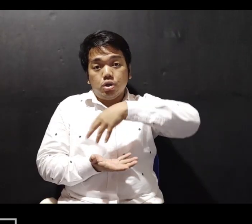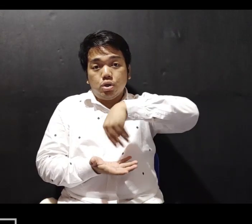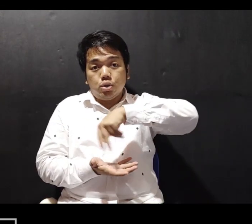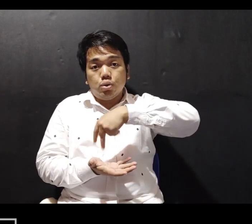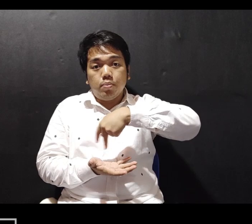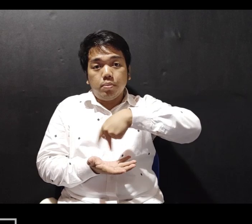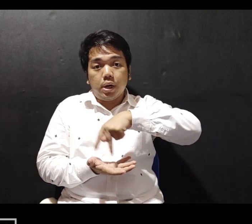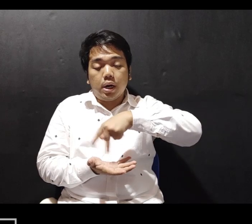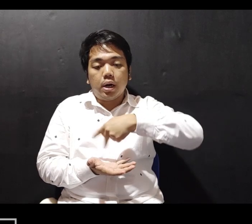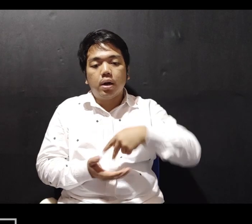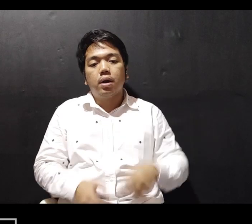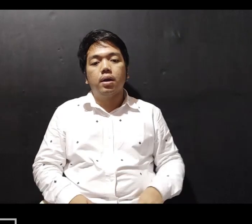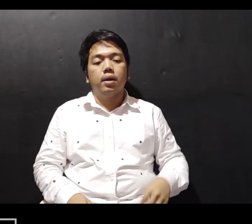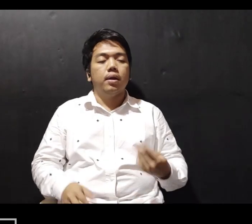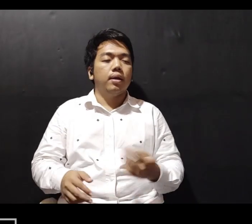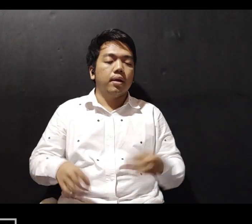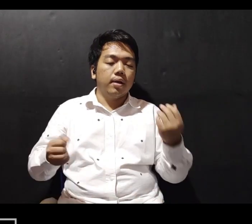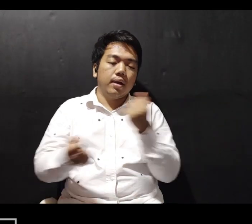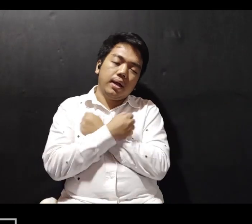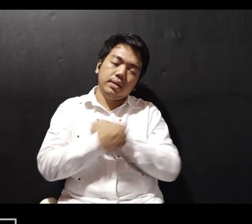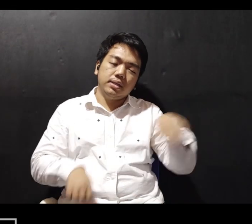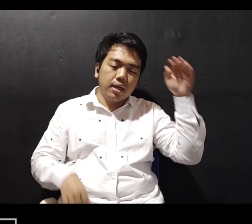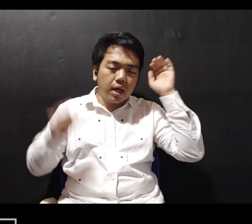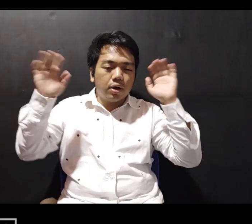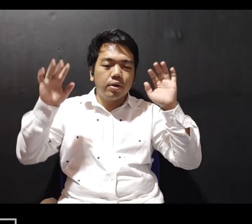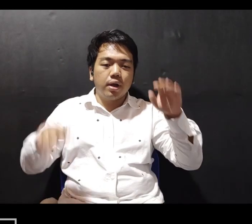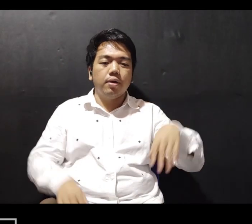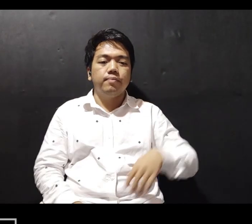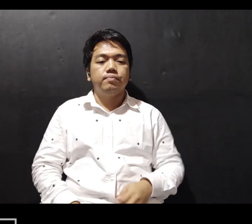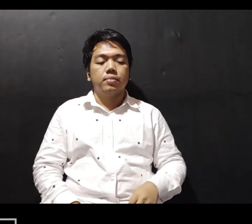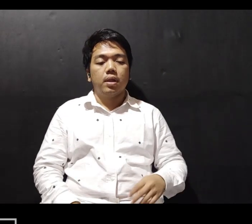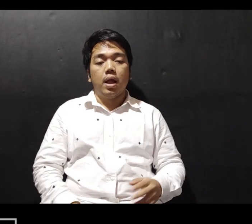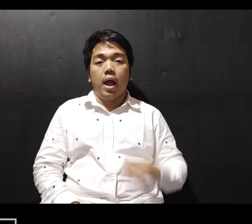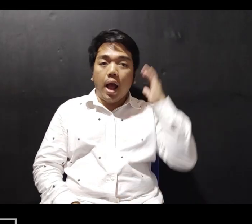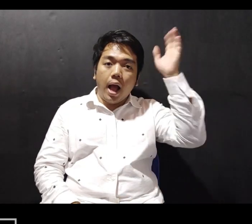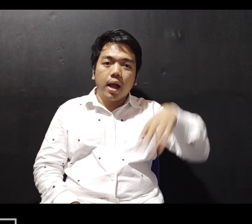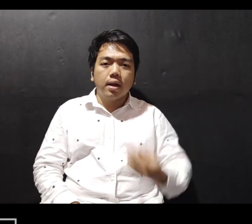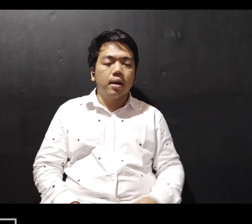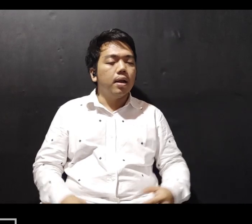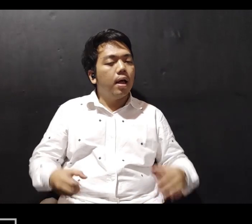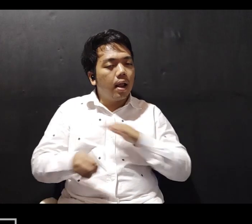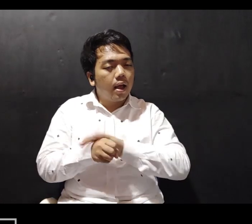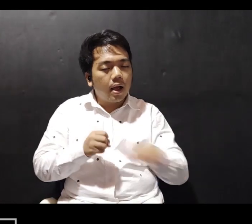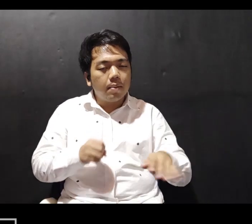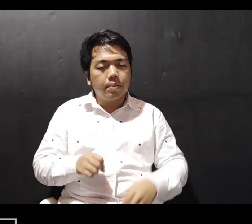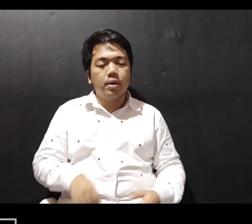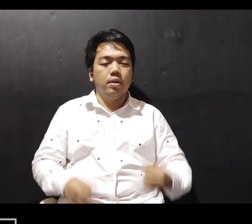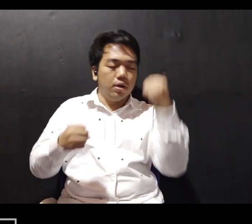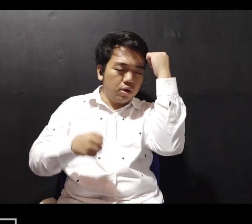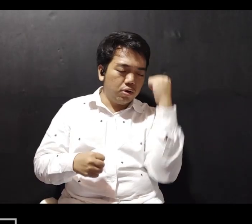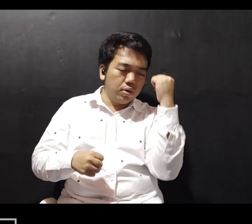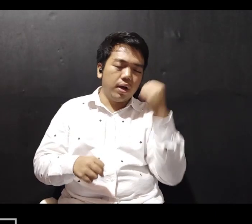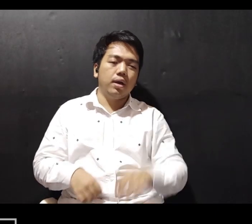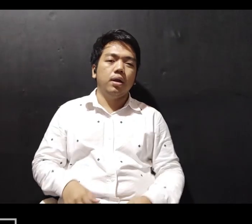kepada kemuliaannya yang kekal, akan melengkapi, meneguhkan, menguatkan, mengokohkan